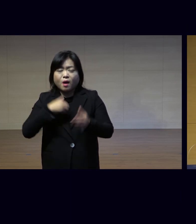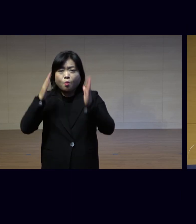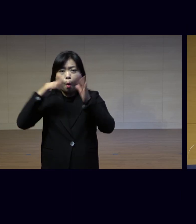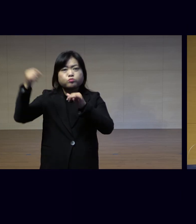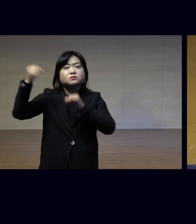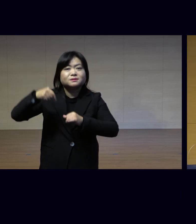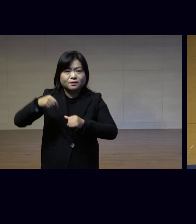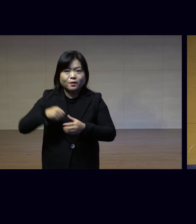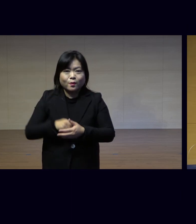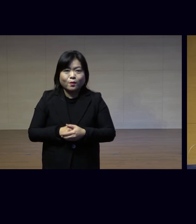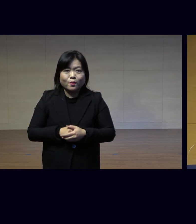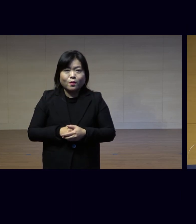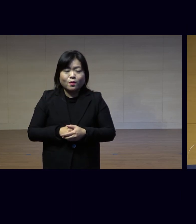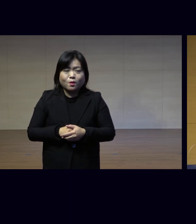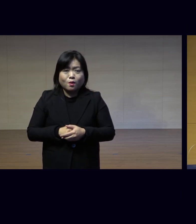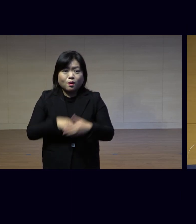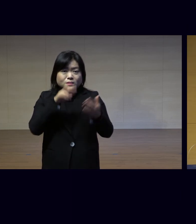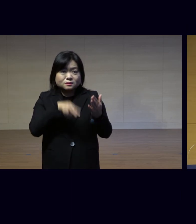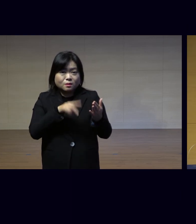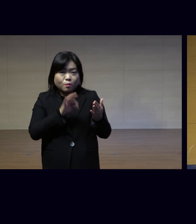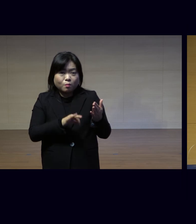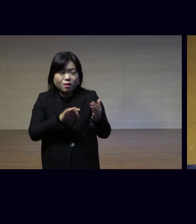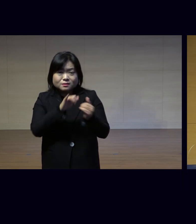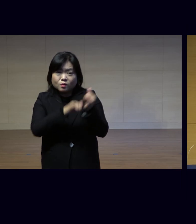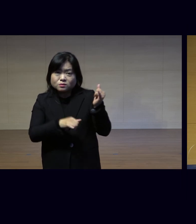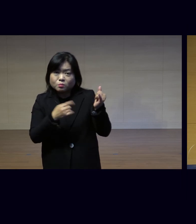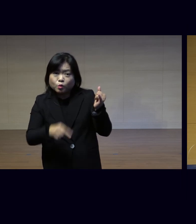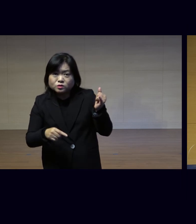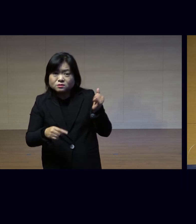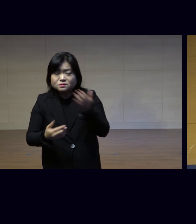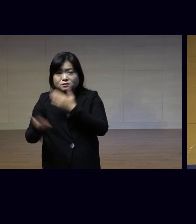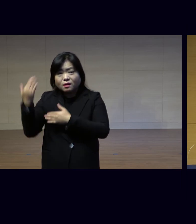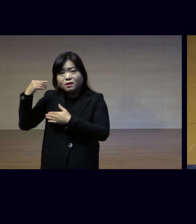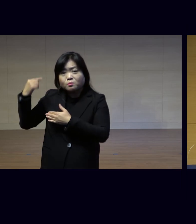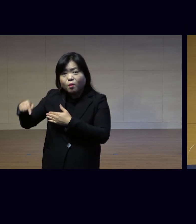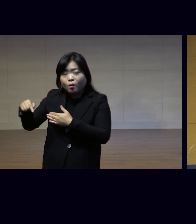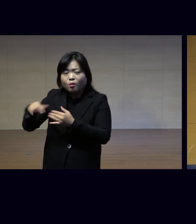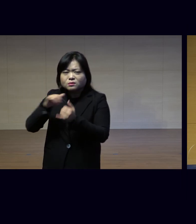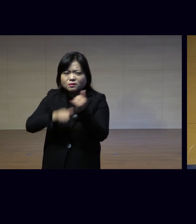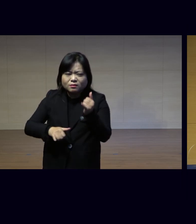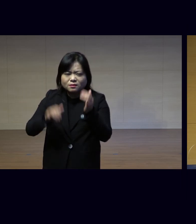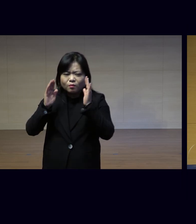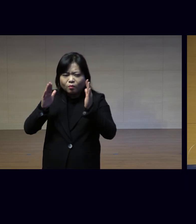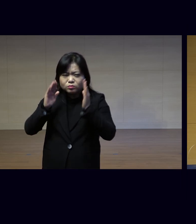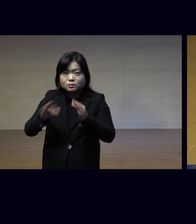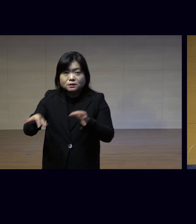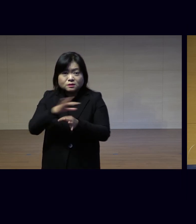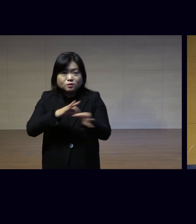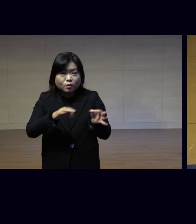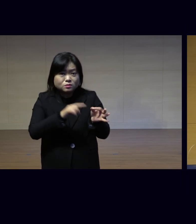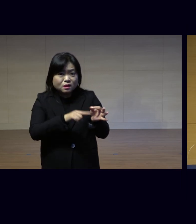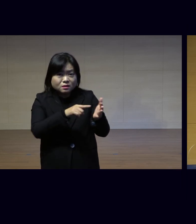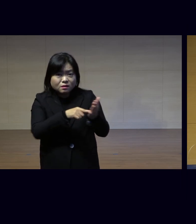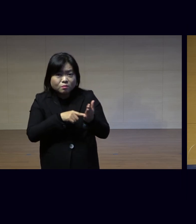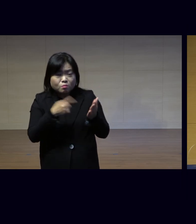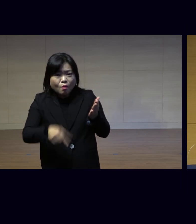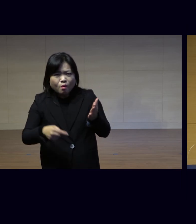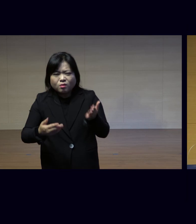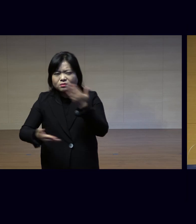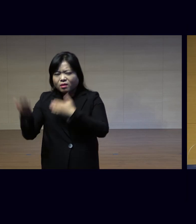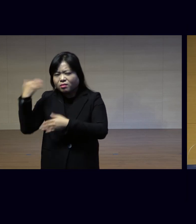공부시켜요. 이렇게 하다 보면 역사에 그때 뭐가 있었길래 이런 작품이 나왔지? 경제는 뭐길래